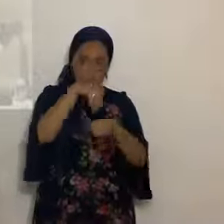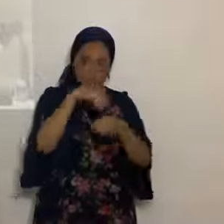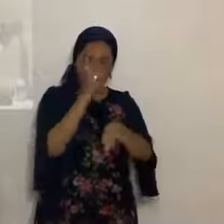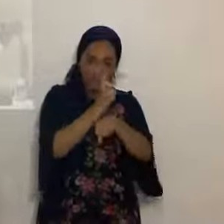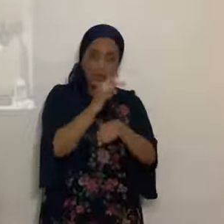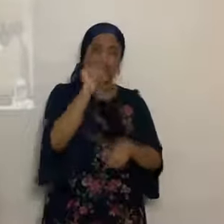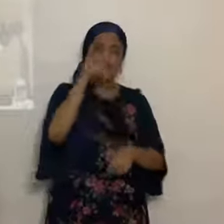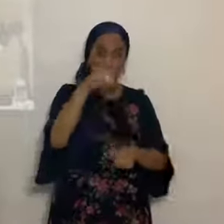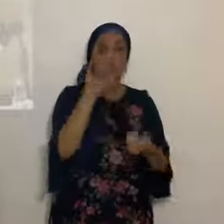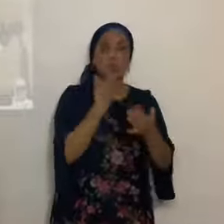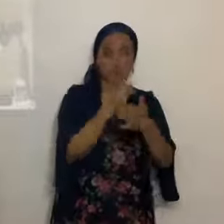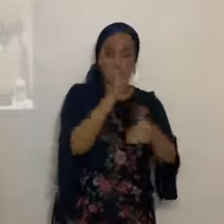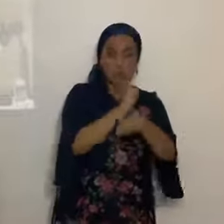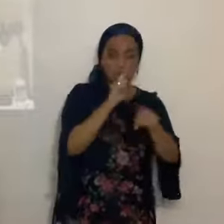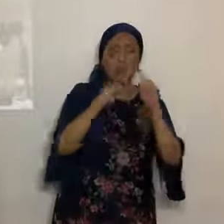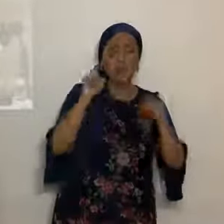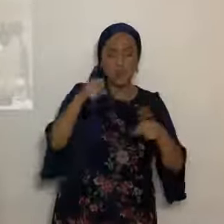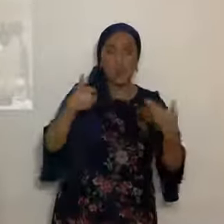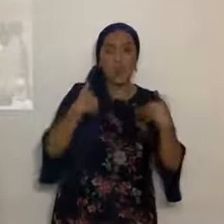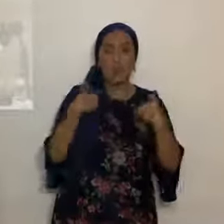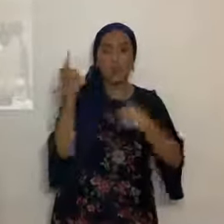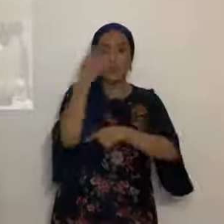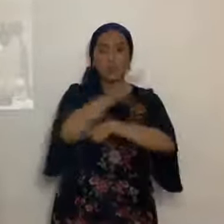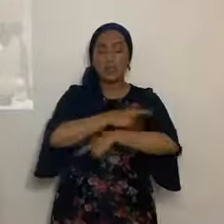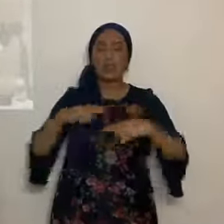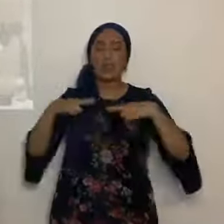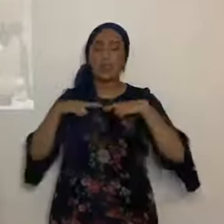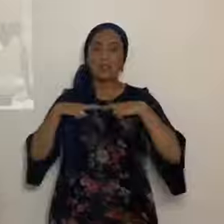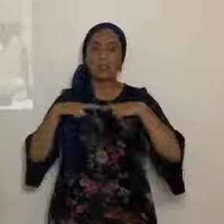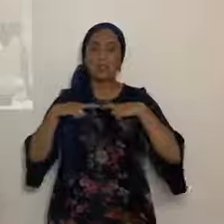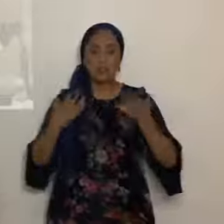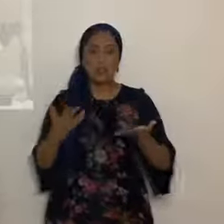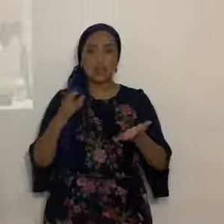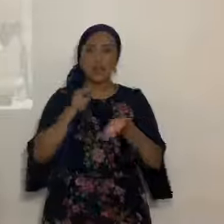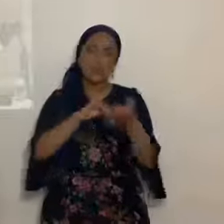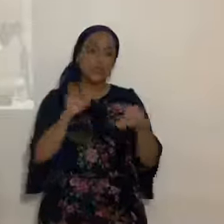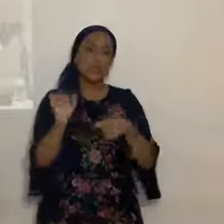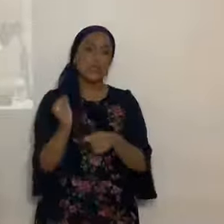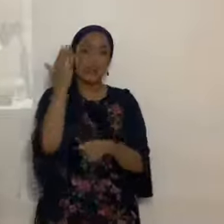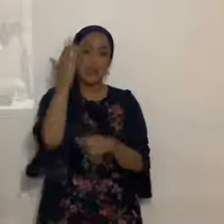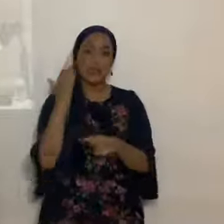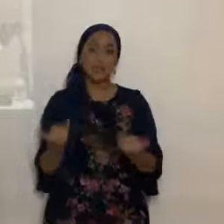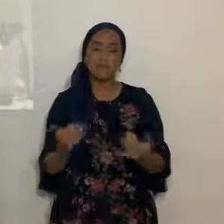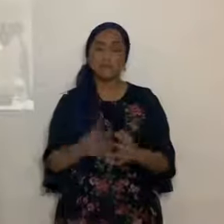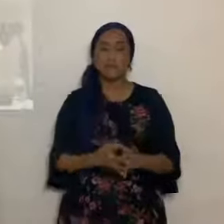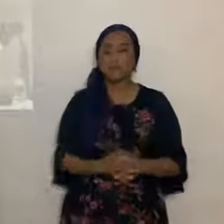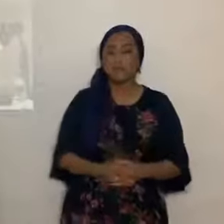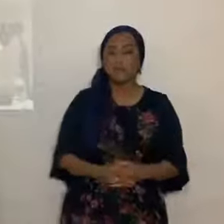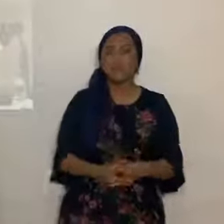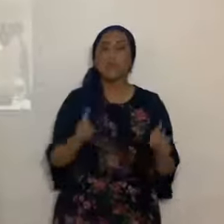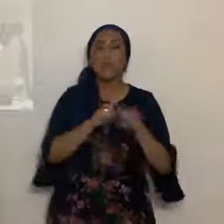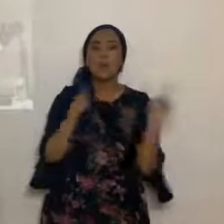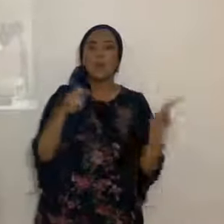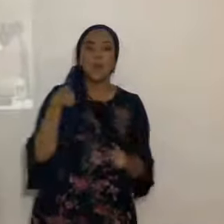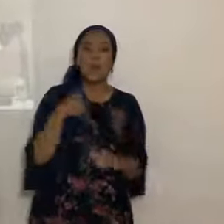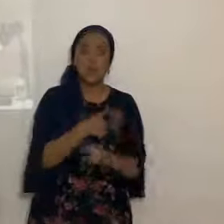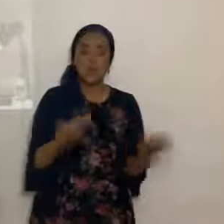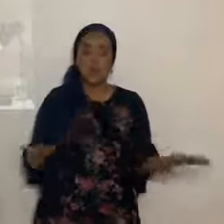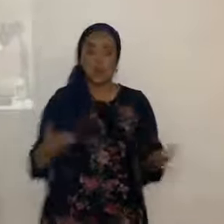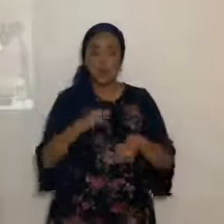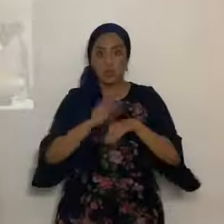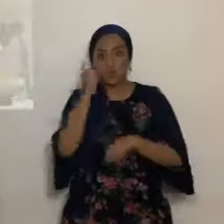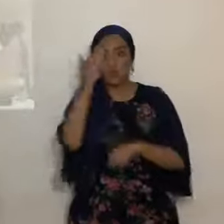Sí, es bueno trabajar en la obra, pero tenemos que tener un día de descanso, y ese es el Shabbat. Pero nosotros aquí en